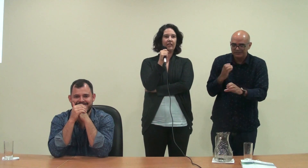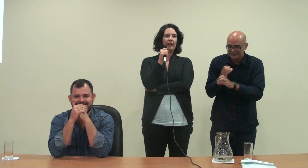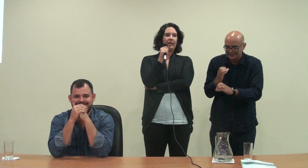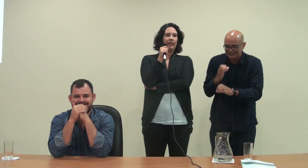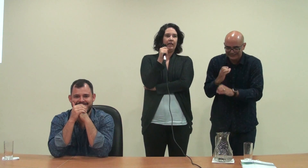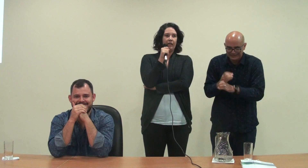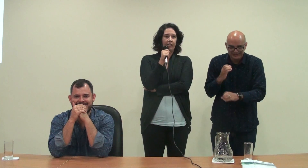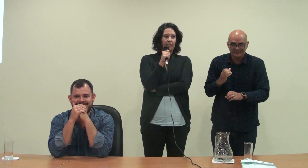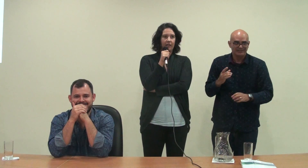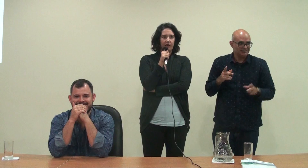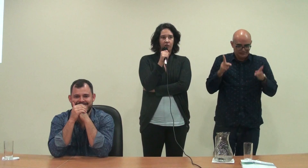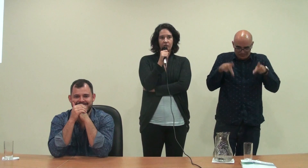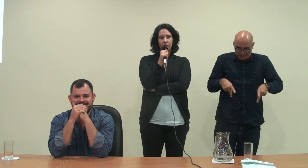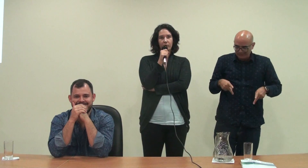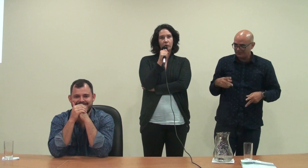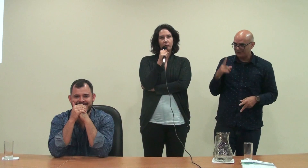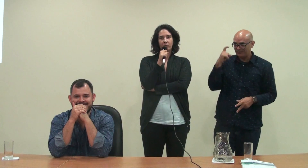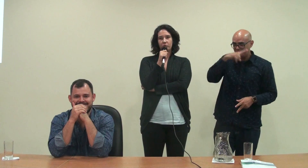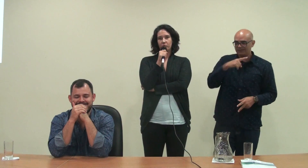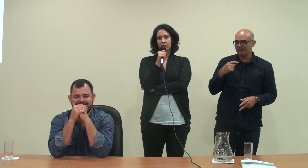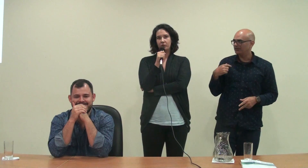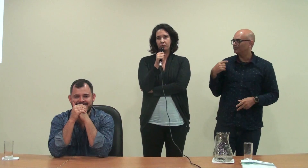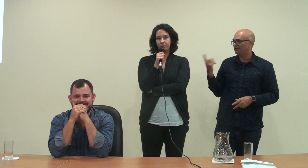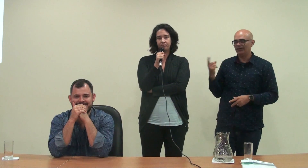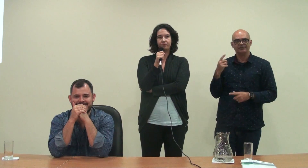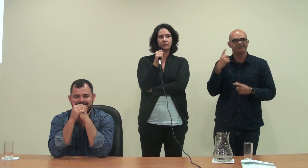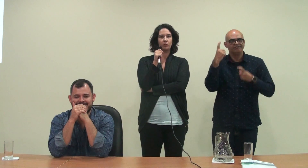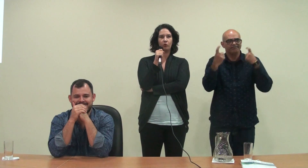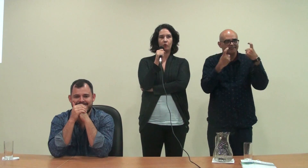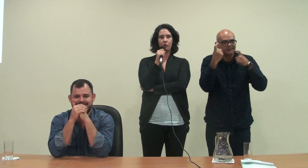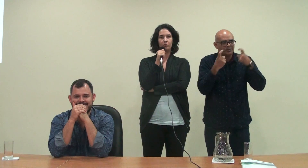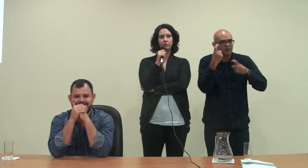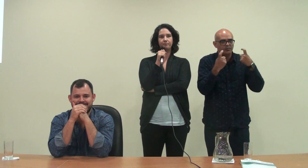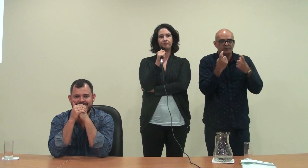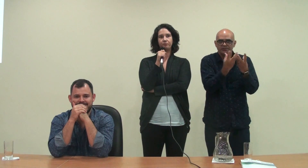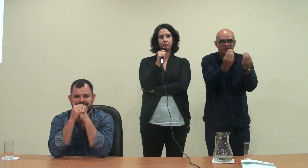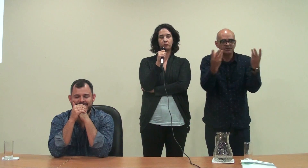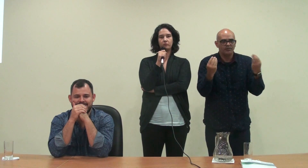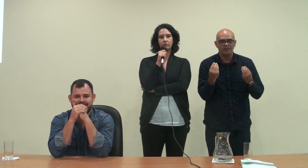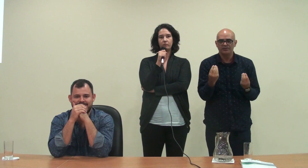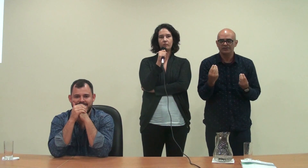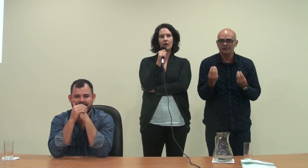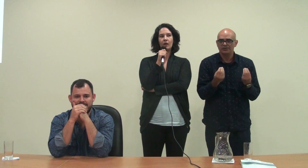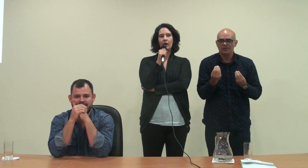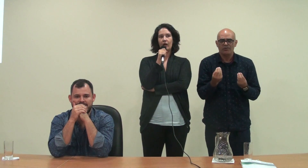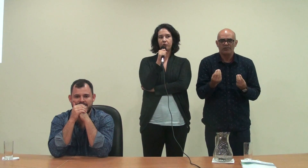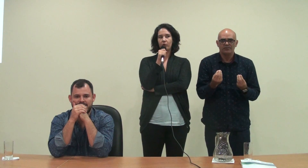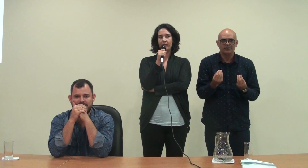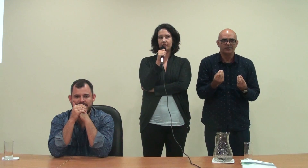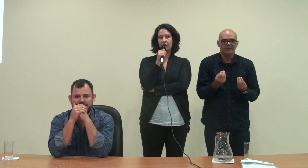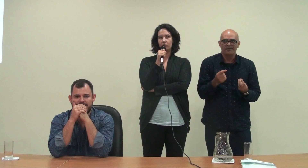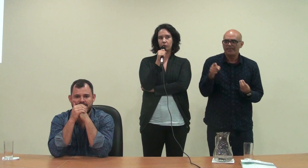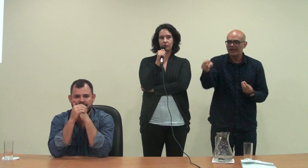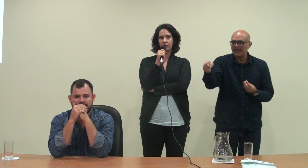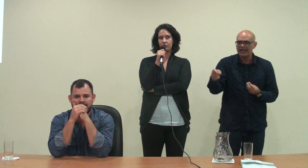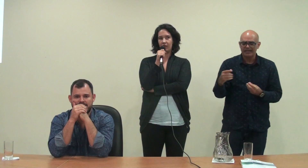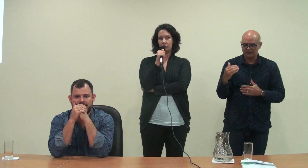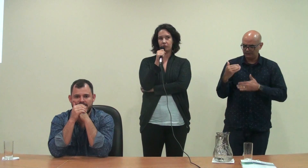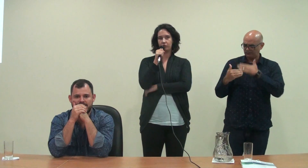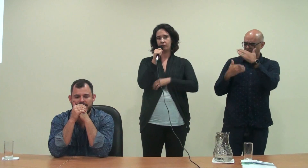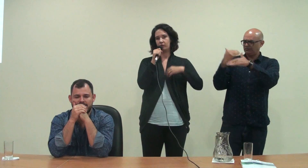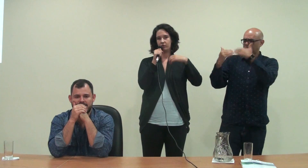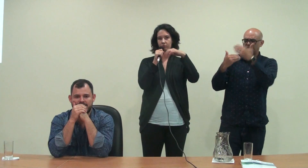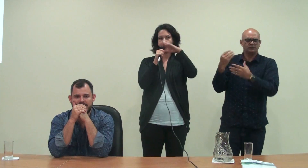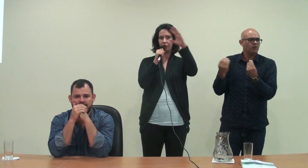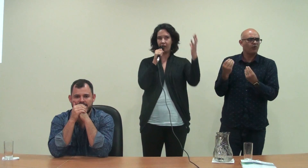professores. Nós nos preocupamos muito com a formação dos nossos